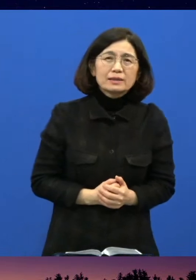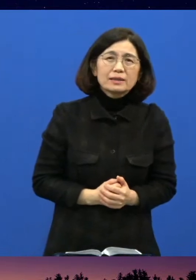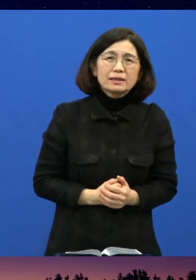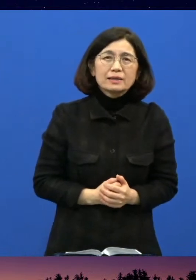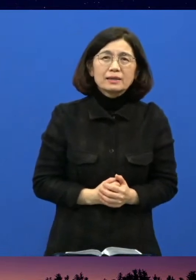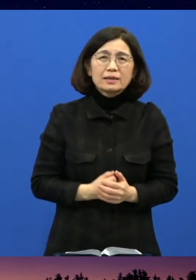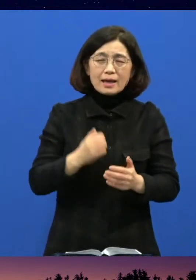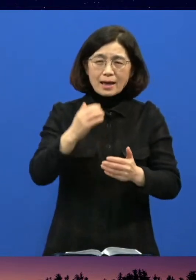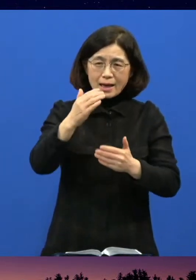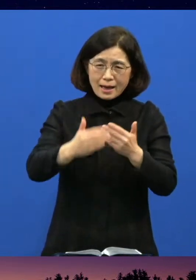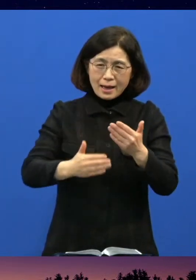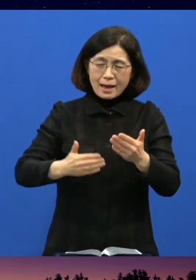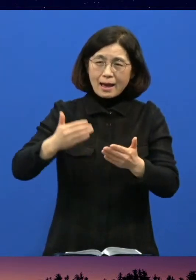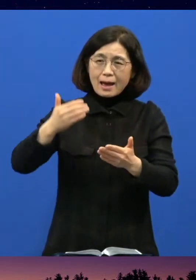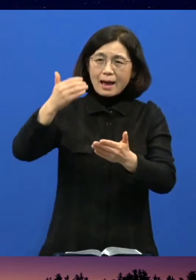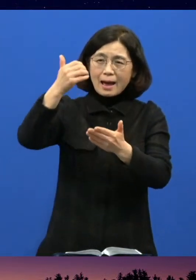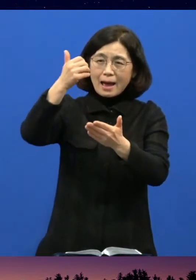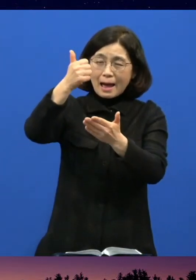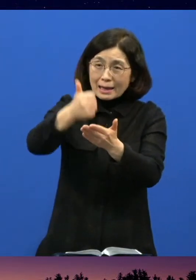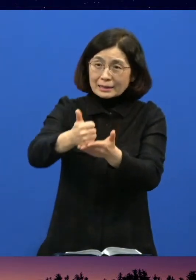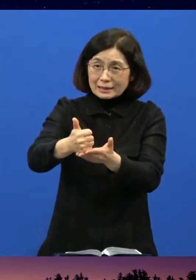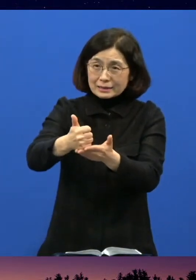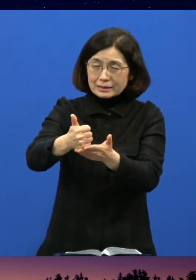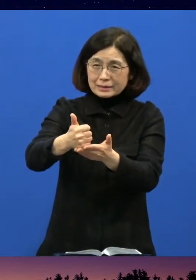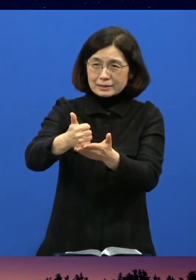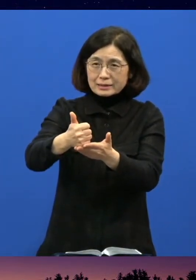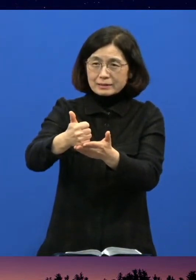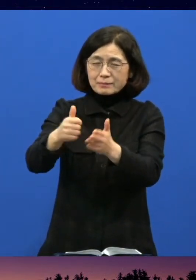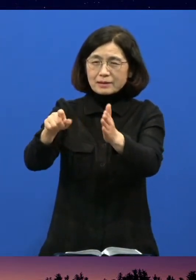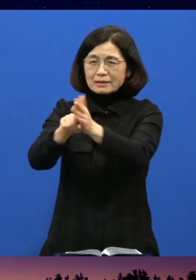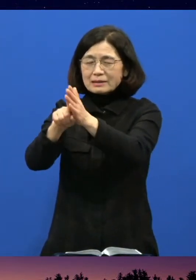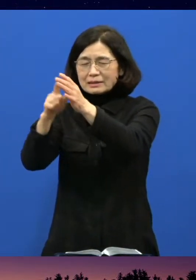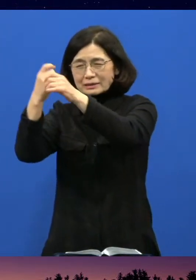그래서 하나님은 우리가 당신의 손에 붙잡혀 살아가기를 원하시는 거죠.